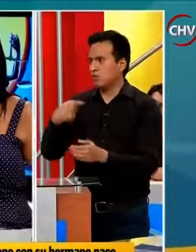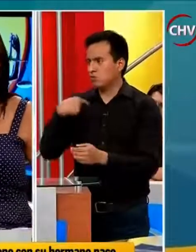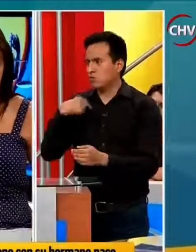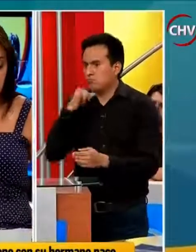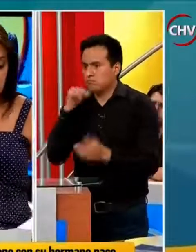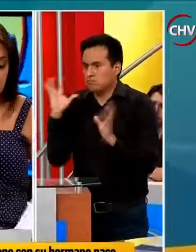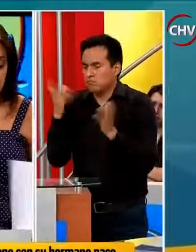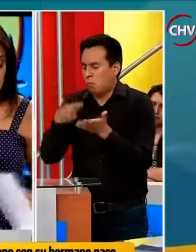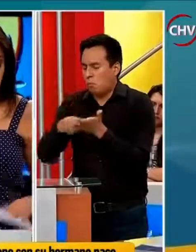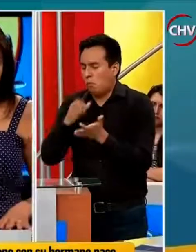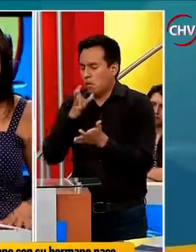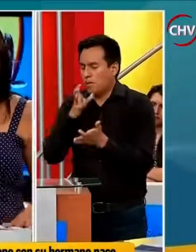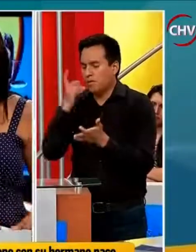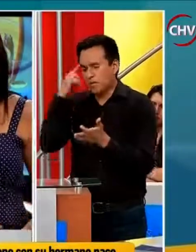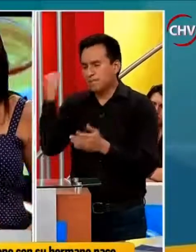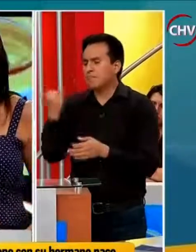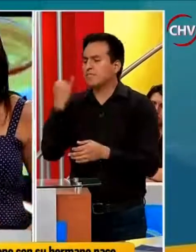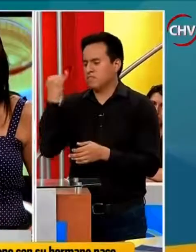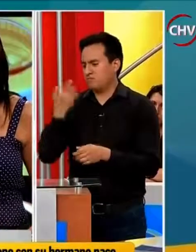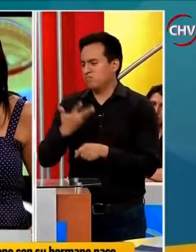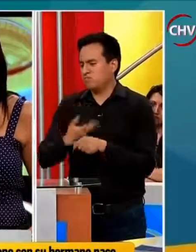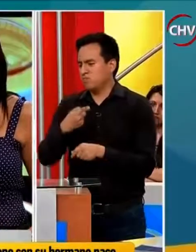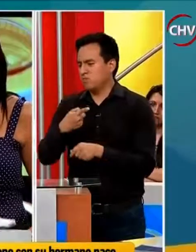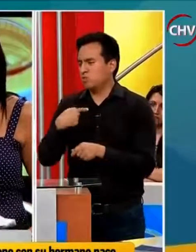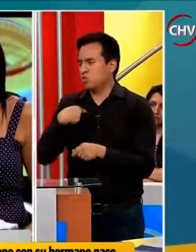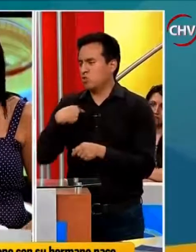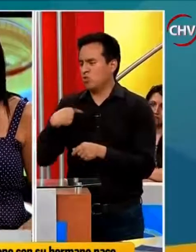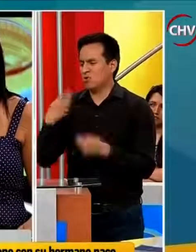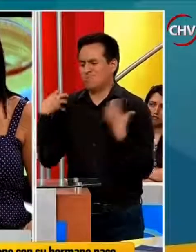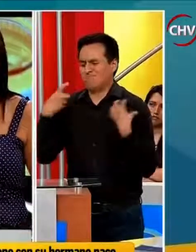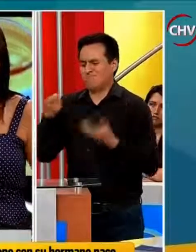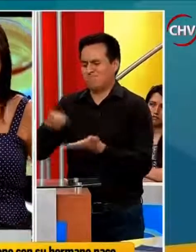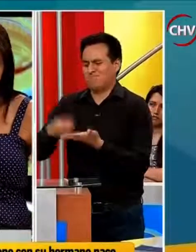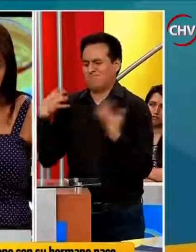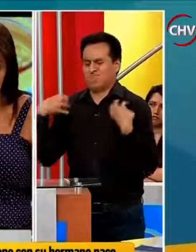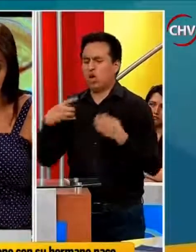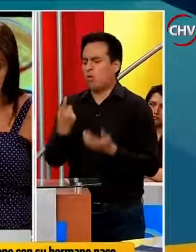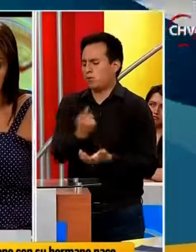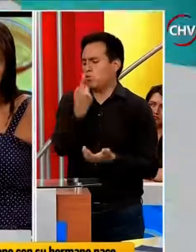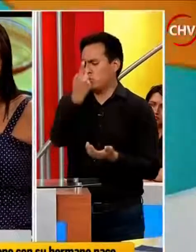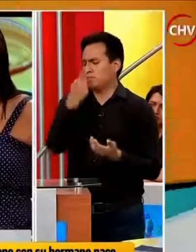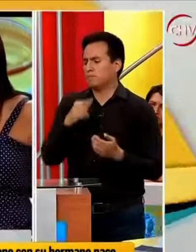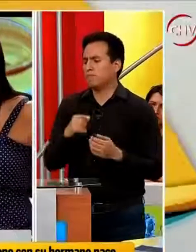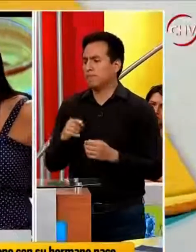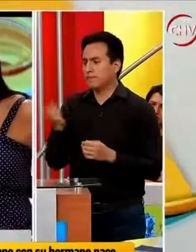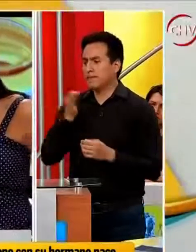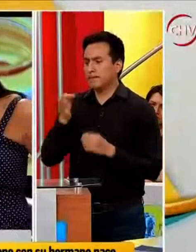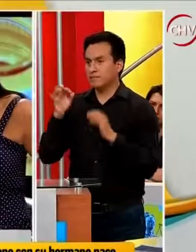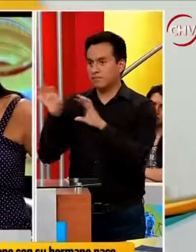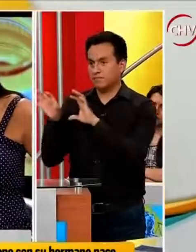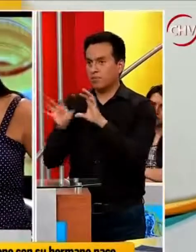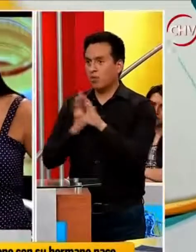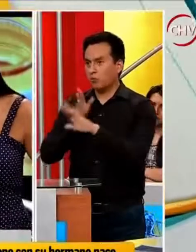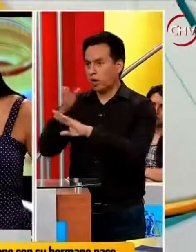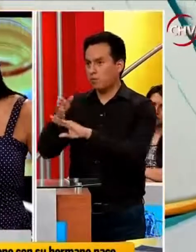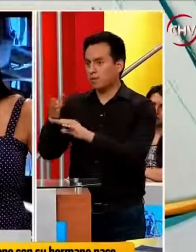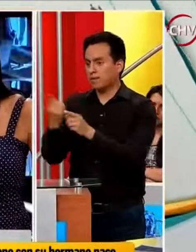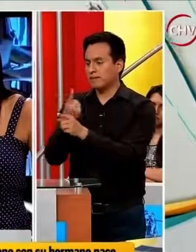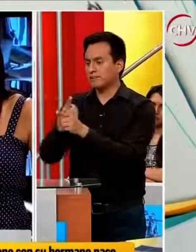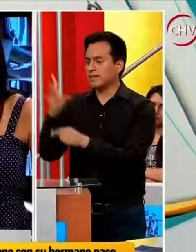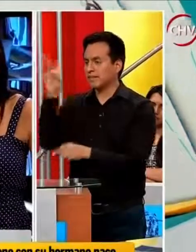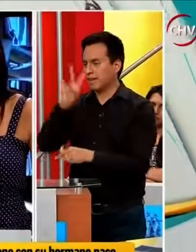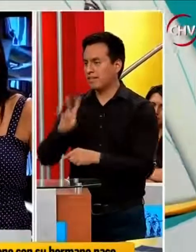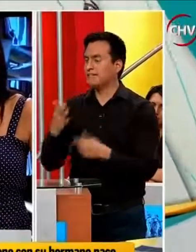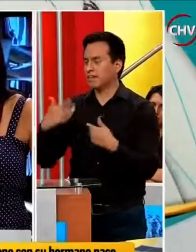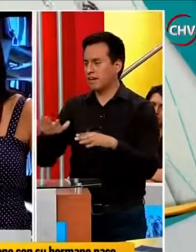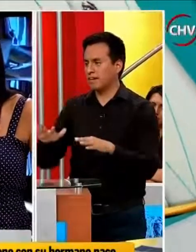Pero tiene independencia. Entonces, yo ya no le quiero cobrar más su pensión que se la cobre él solo. La producción de nuestro programa fue conversar con el CENADIS. Y nos atendió